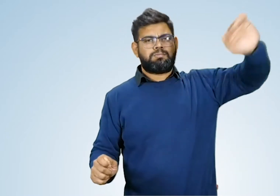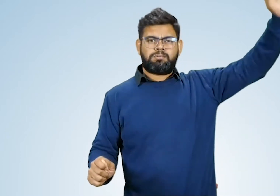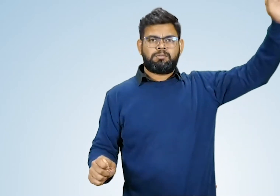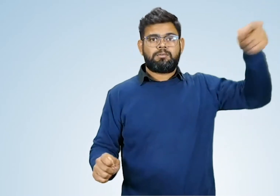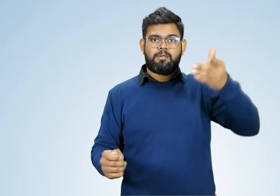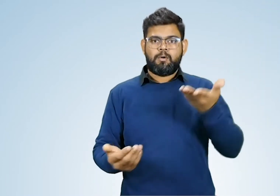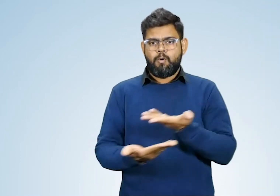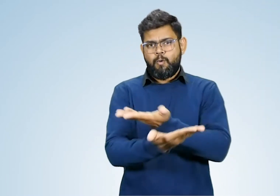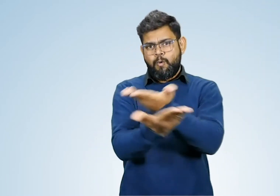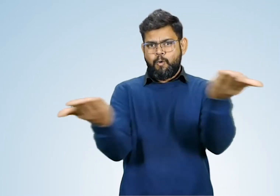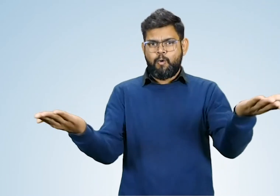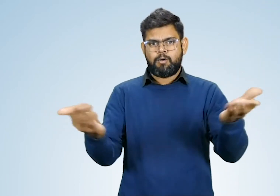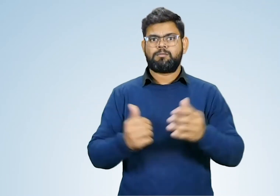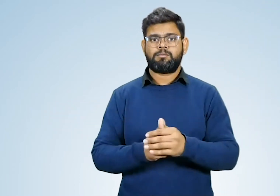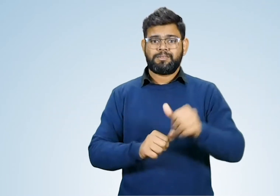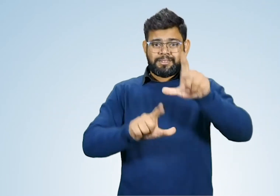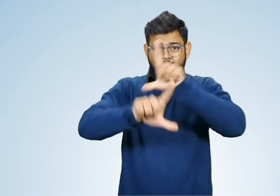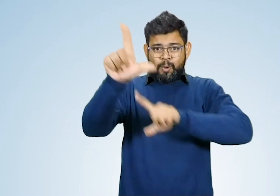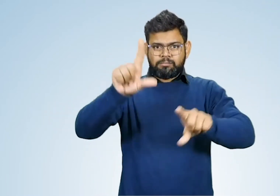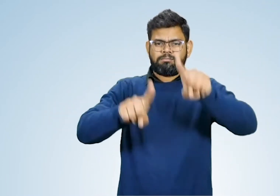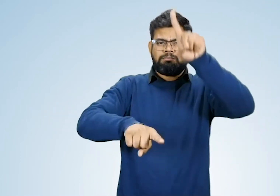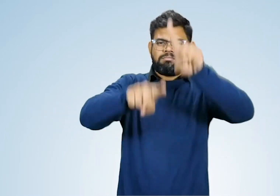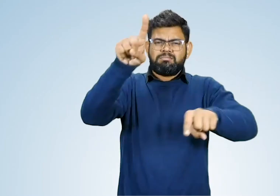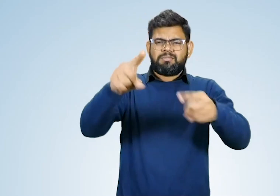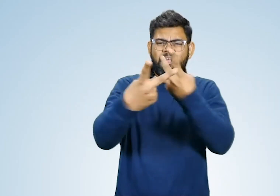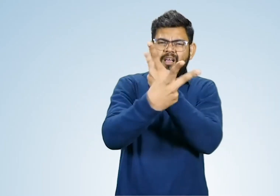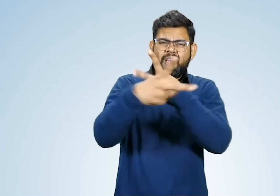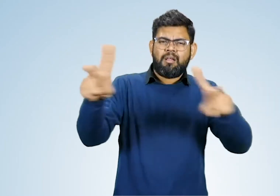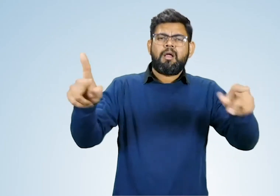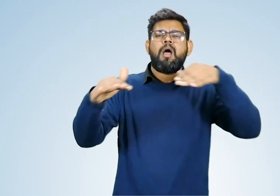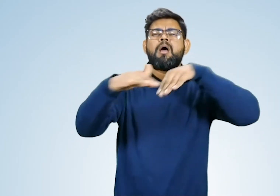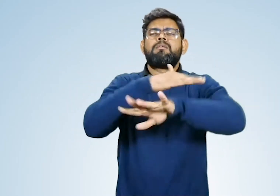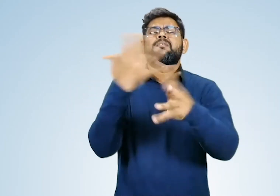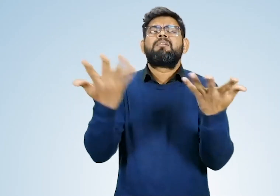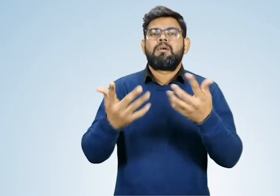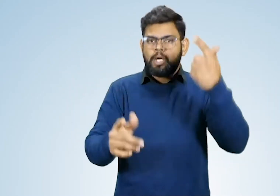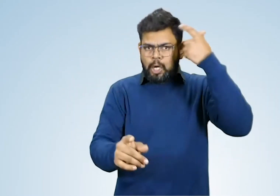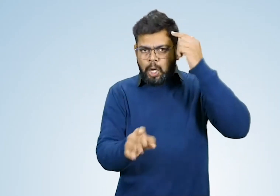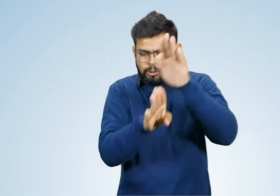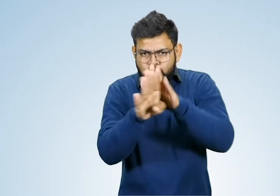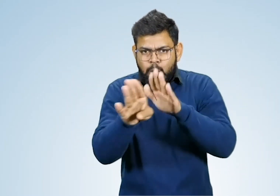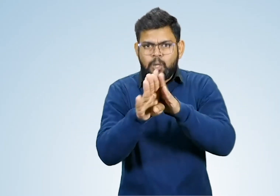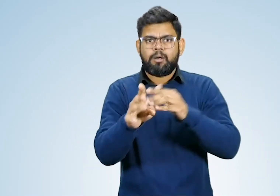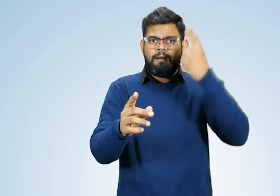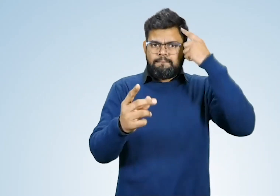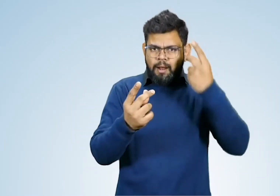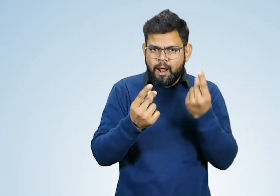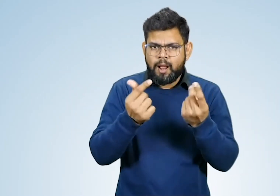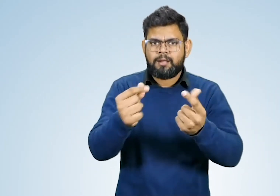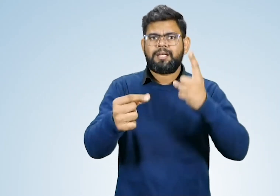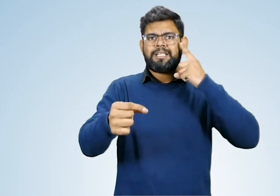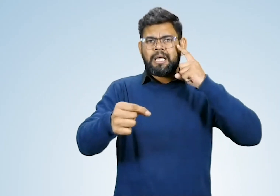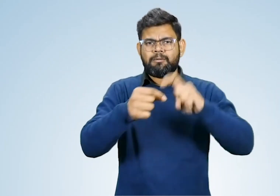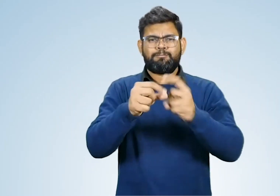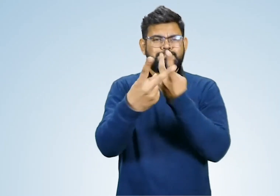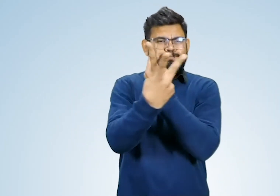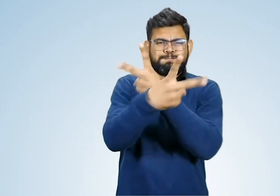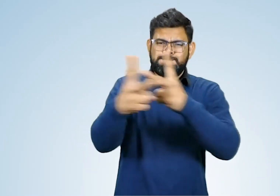आमतौर से देखा गया है कि जैसे कि सांकेतिक भाषा के अलग अलग वेरिएशंस होते हैं। कईयों का दिमाग बहुत